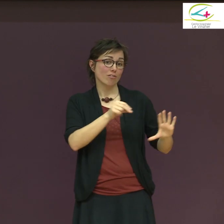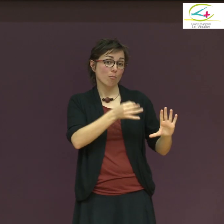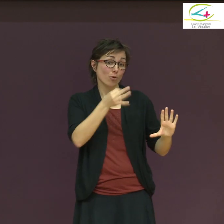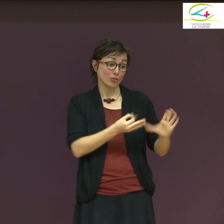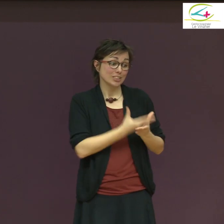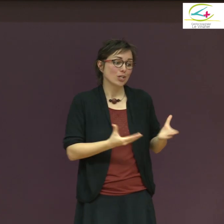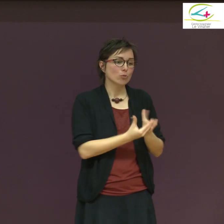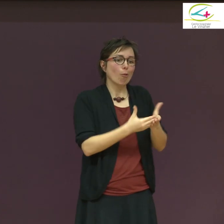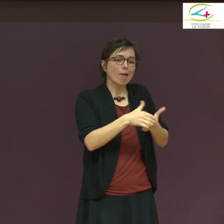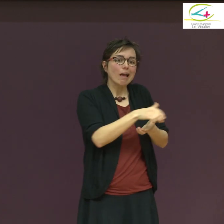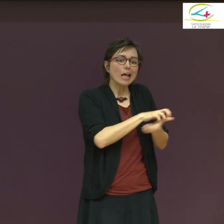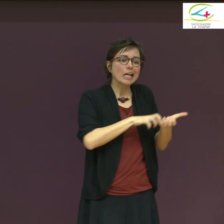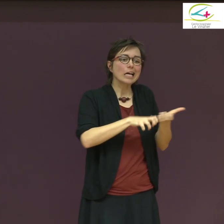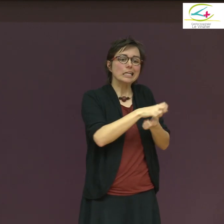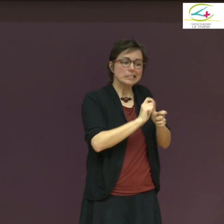de crise.